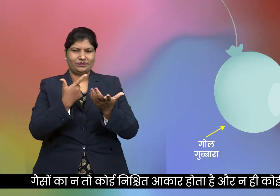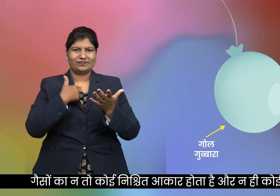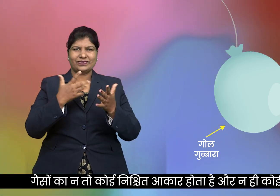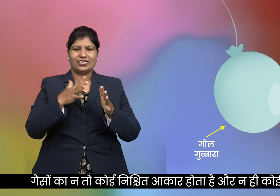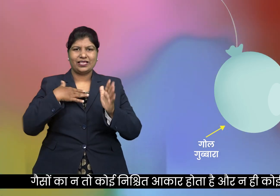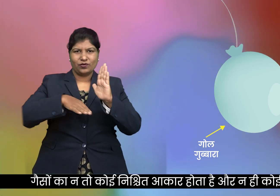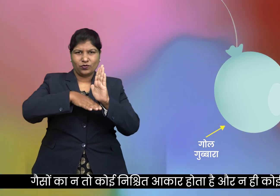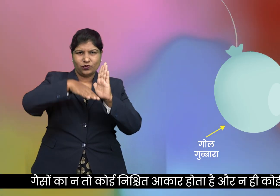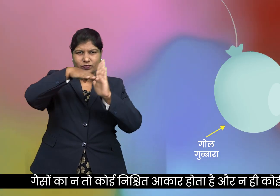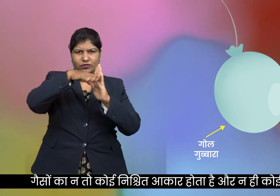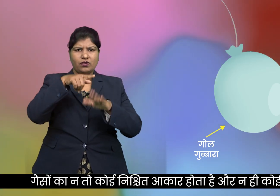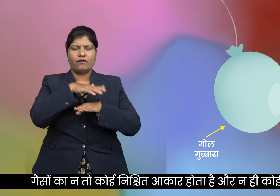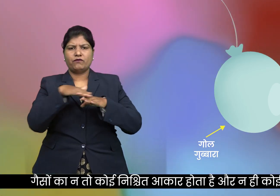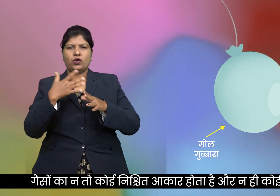आयतन होता है।